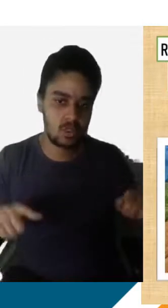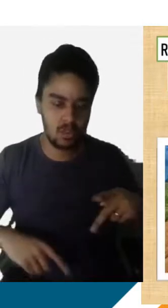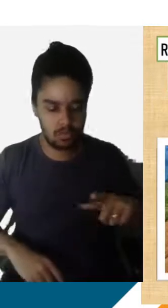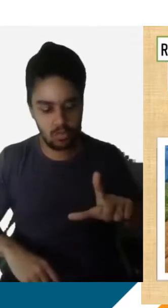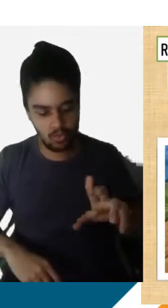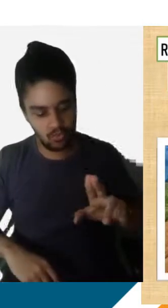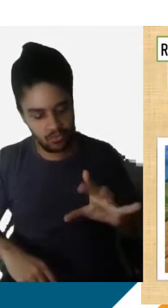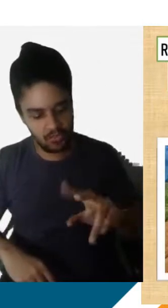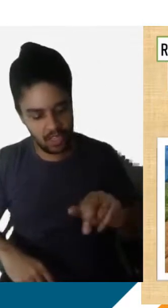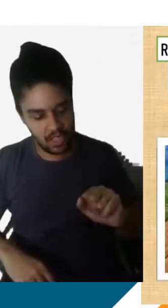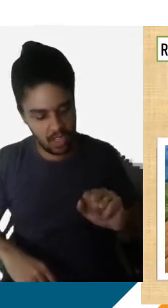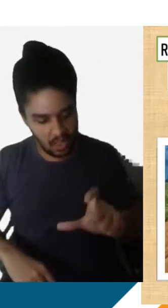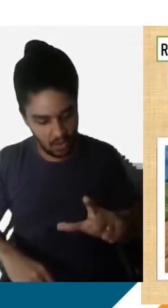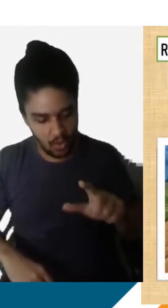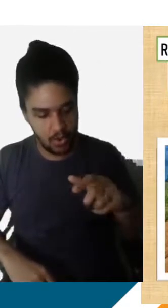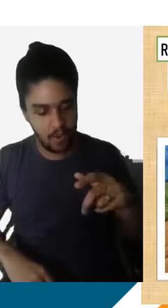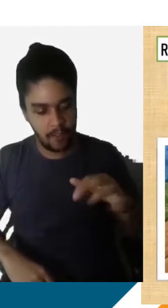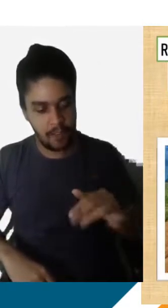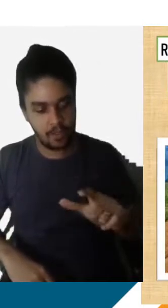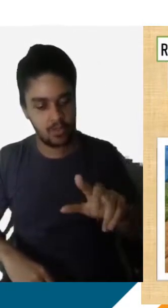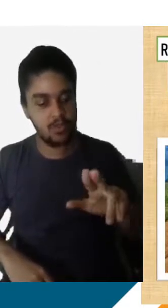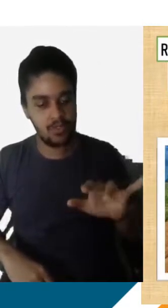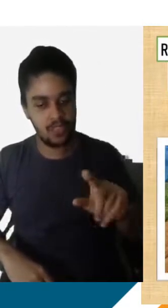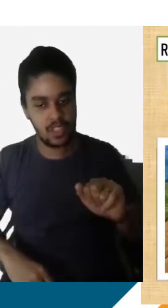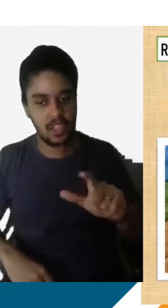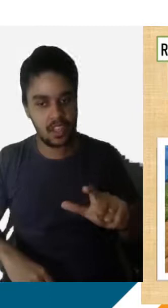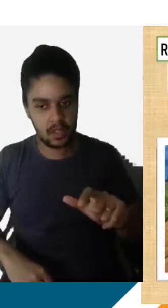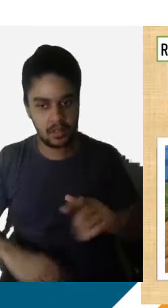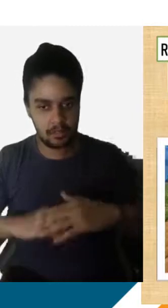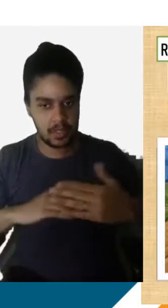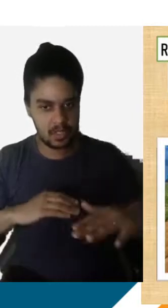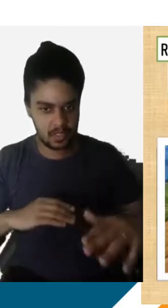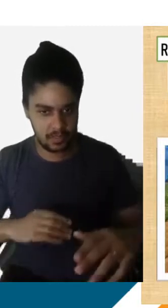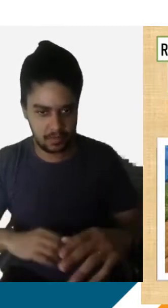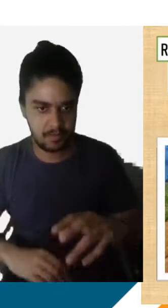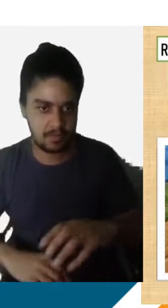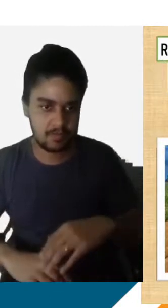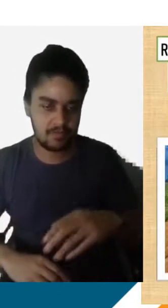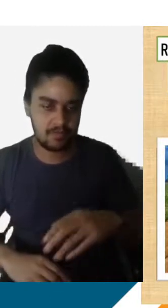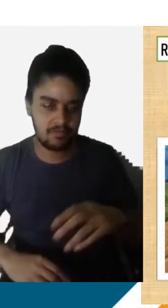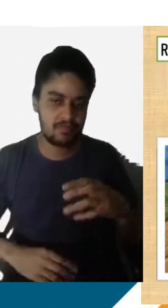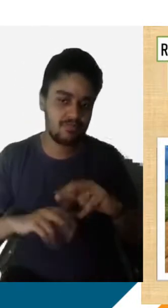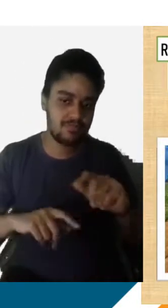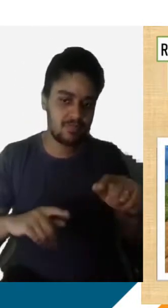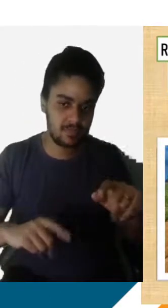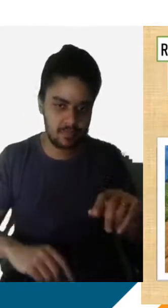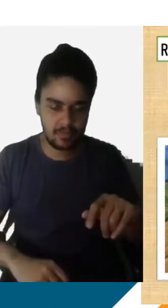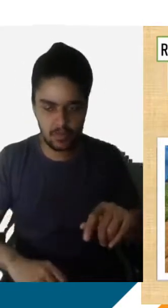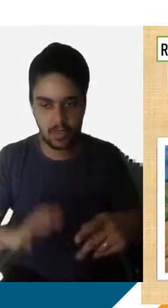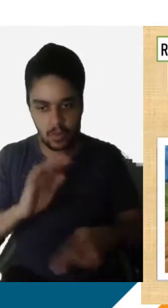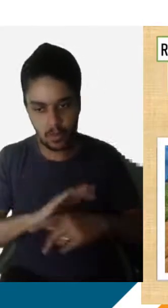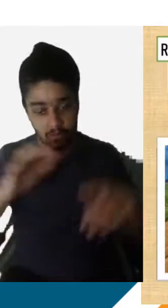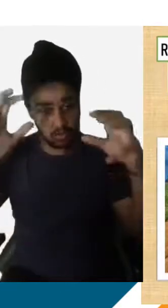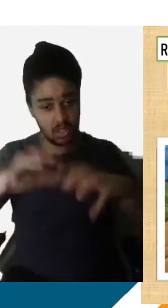ser erosão pluvial, erosão fluvial, erosão marinha, eólica e glacial. A erosão pluvial, ela é